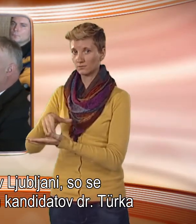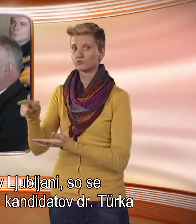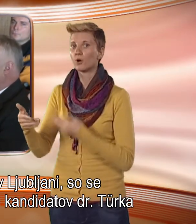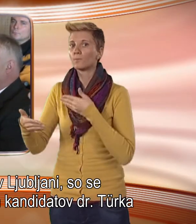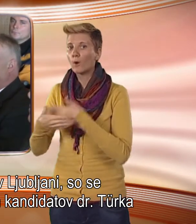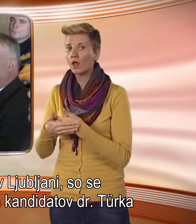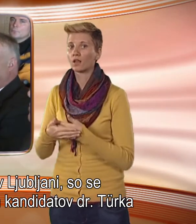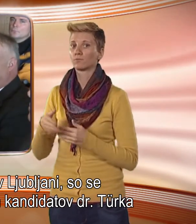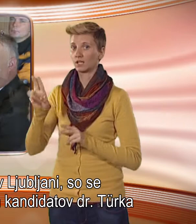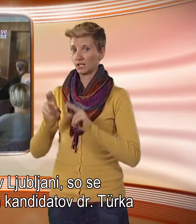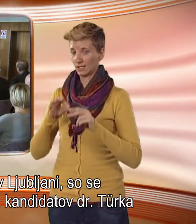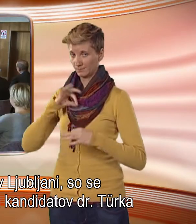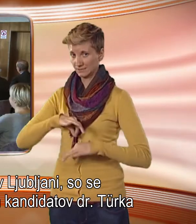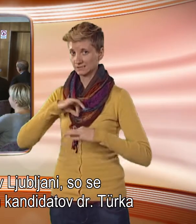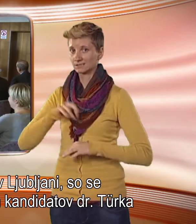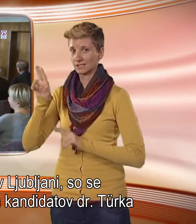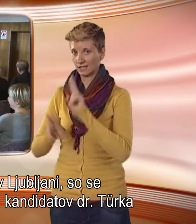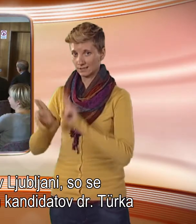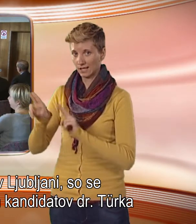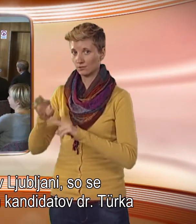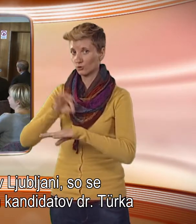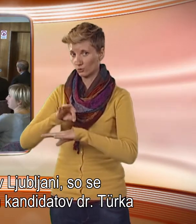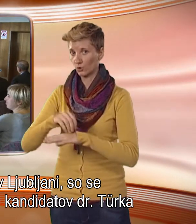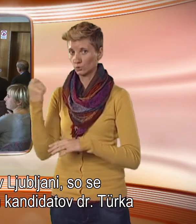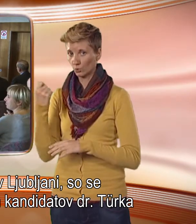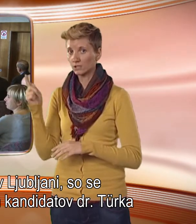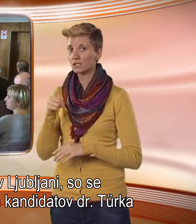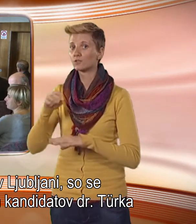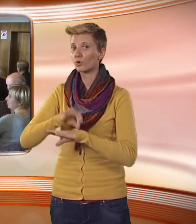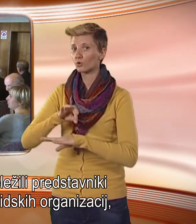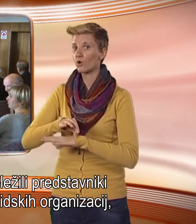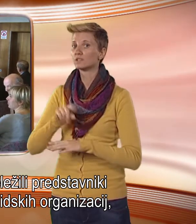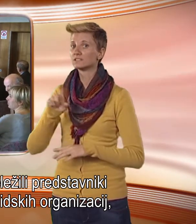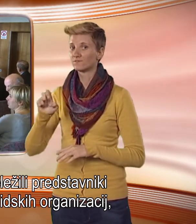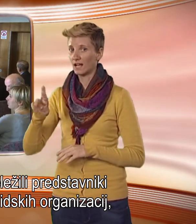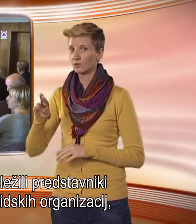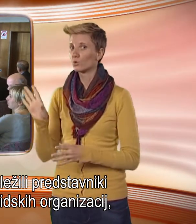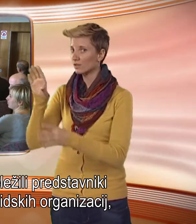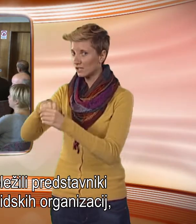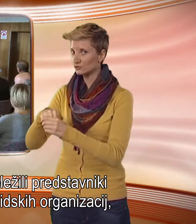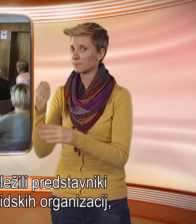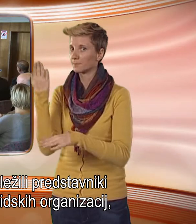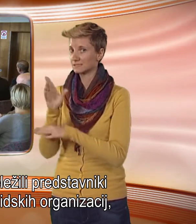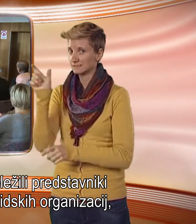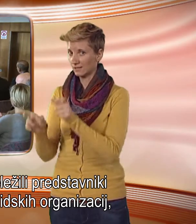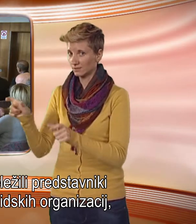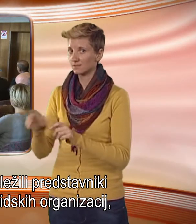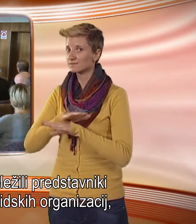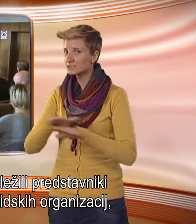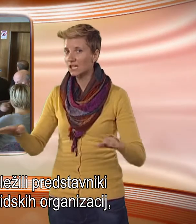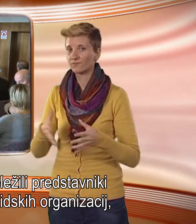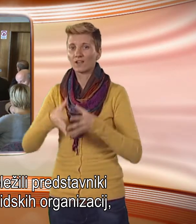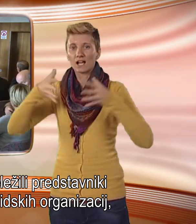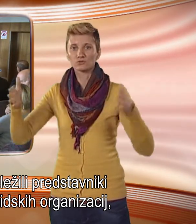predsedniških kandidatov dr. Türka in dr. Zvera udeležili predstavniki vseh večjih invalidskih organizacij, tudi